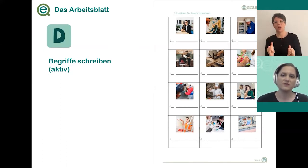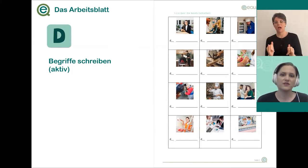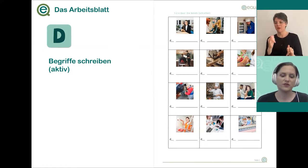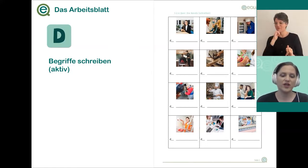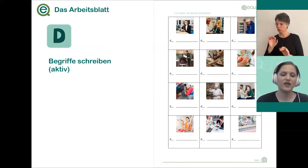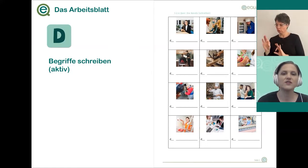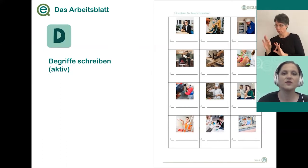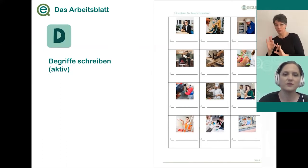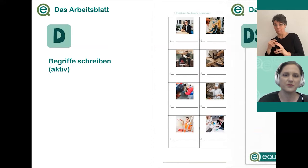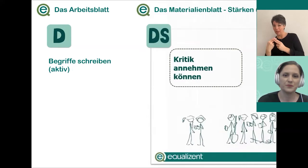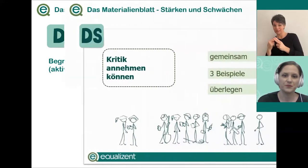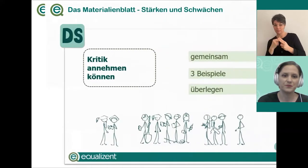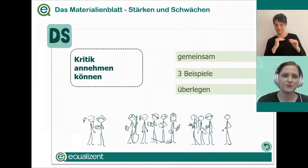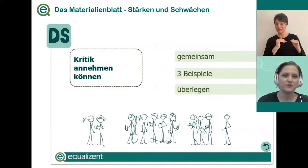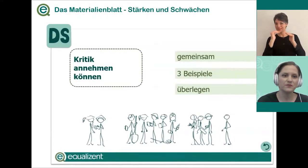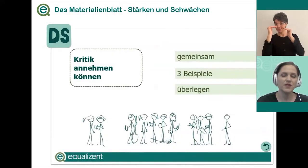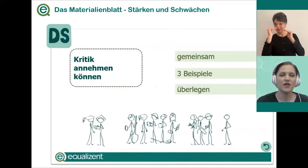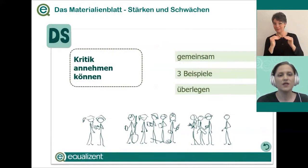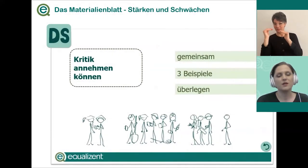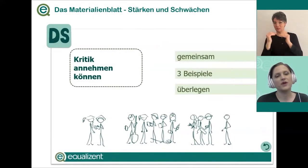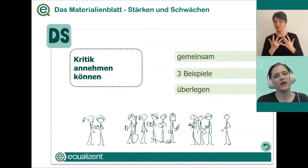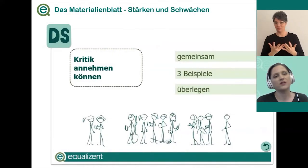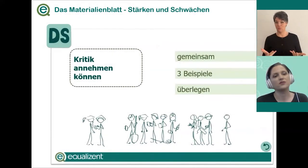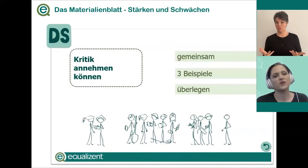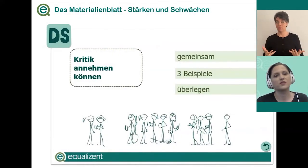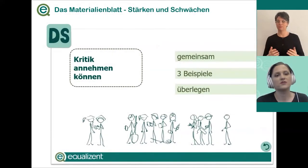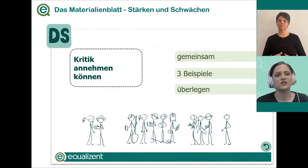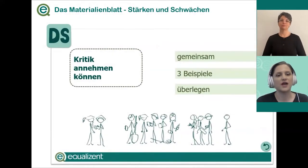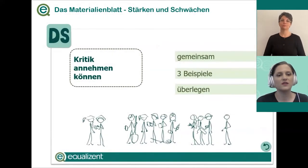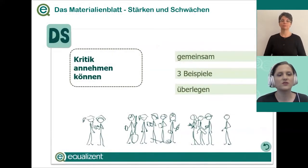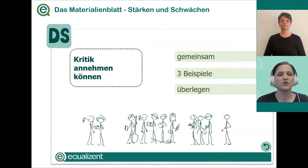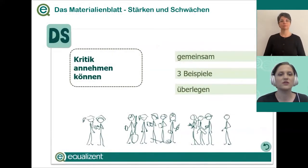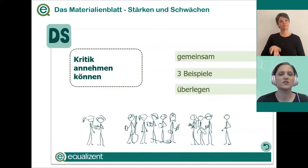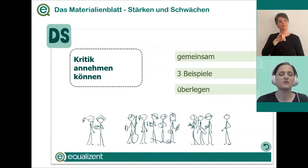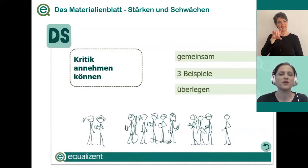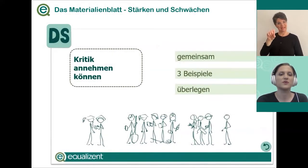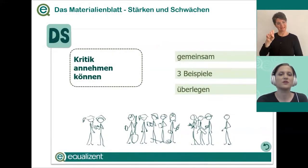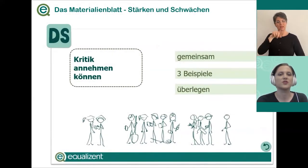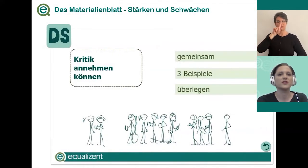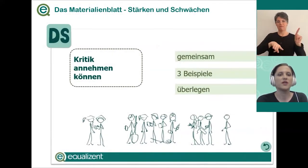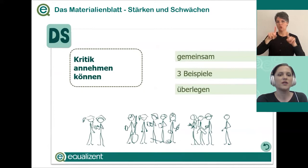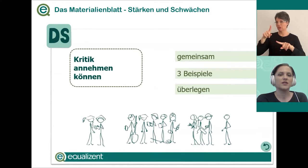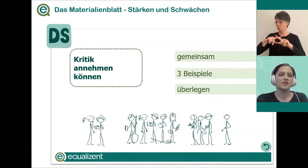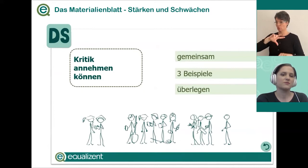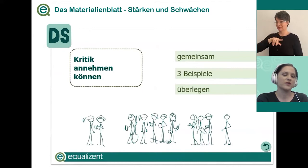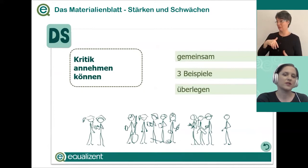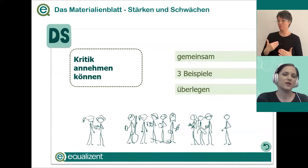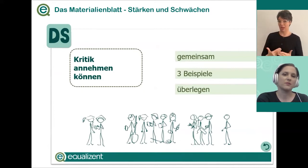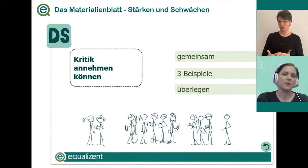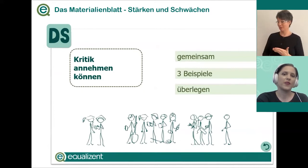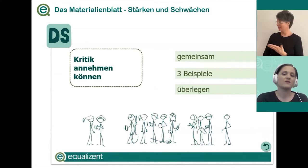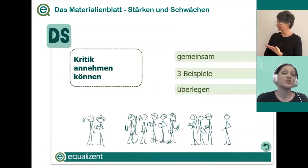jedes Level individuell einzugehen. Im Bereich Diversity und Soziales könnte das zum Beispiel auch schon, dass